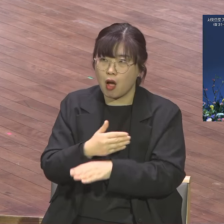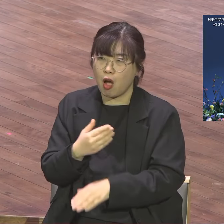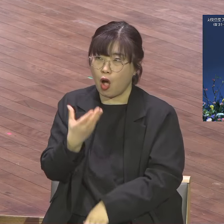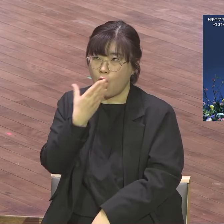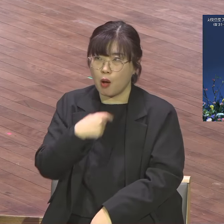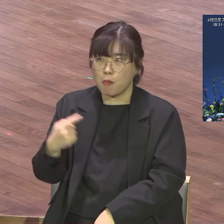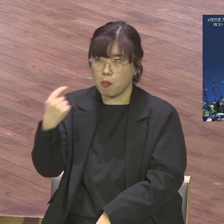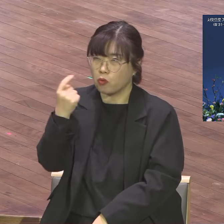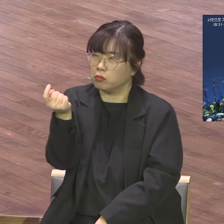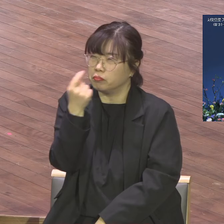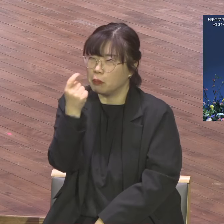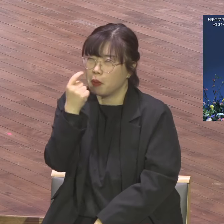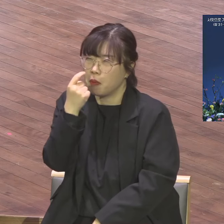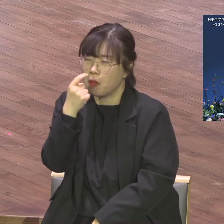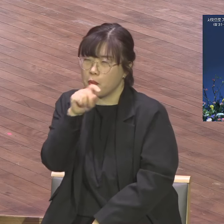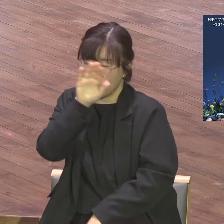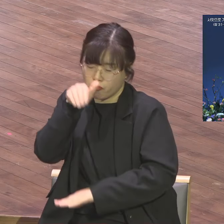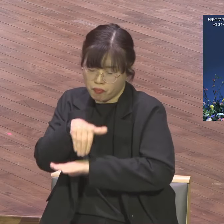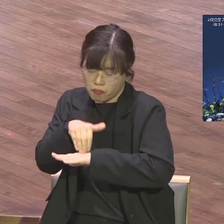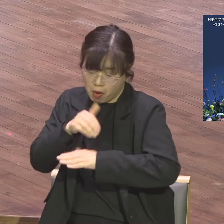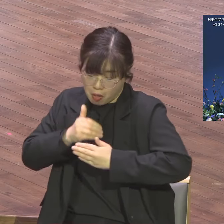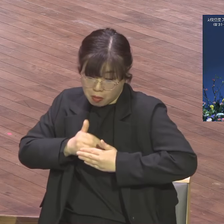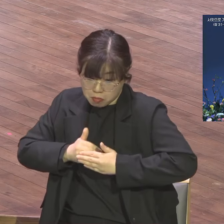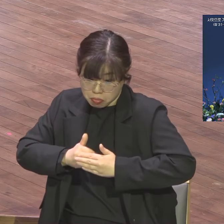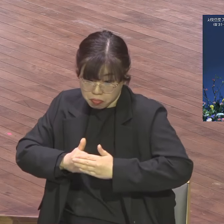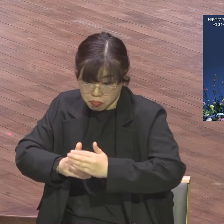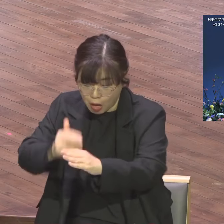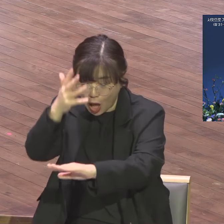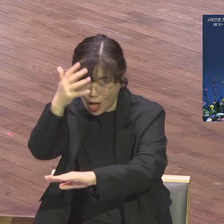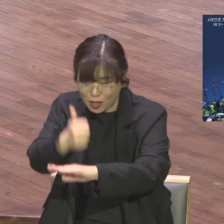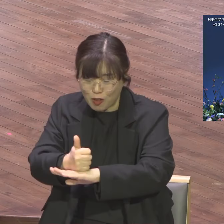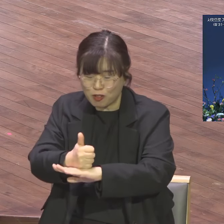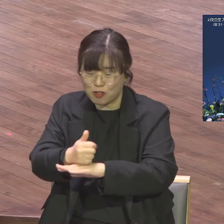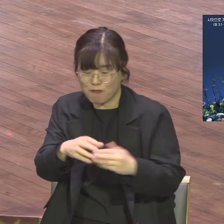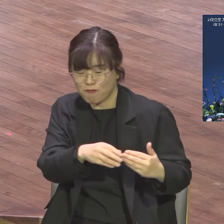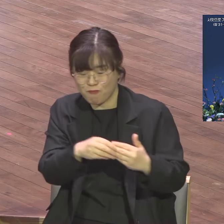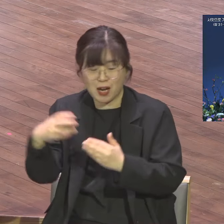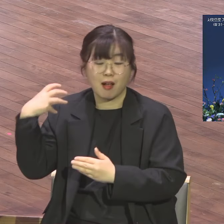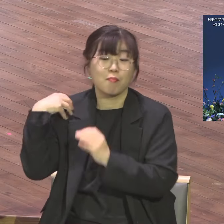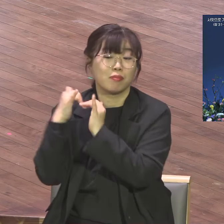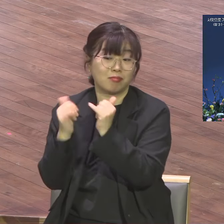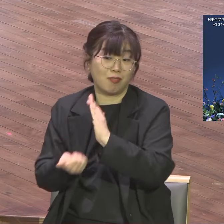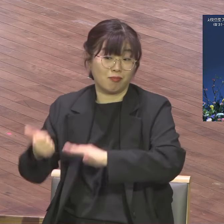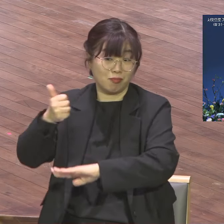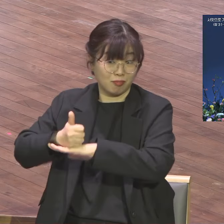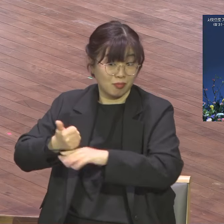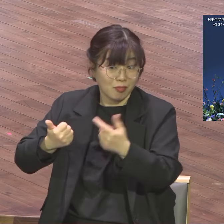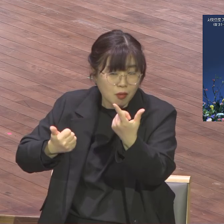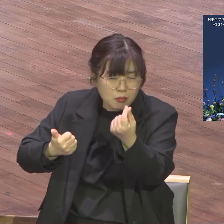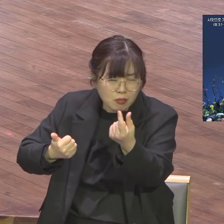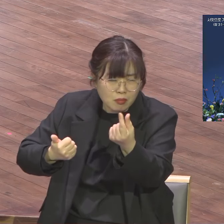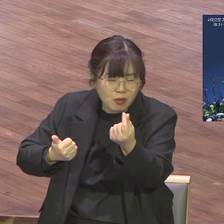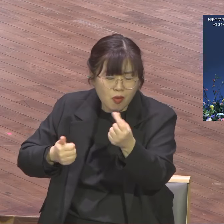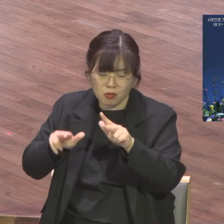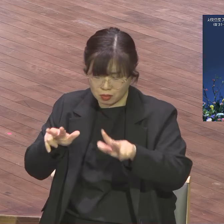어려서부터 다 철저 훈련만 사드랑 메사 아브네고 다니엘 어려서부터